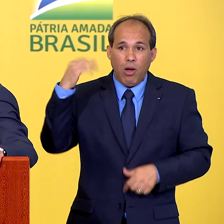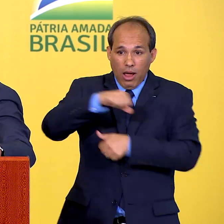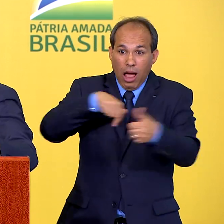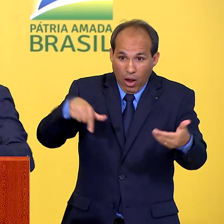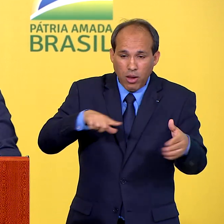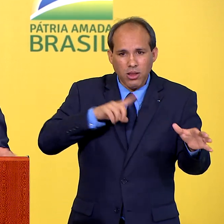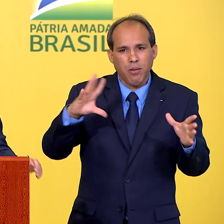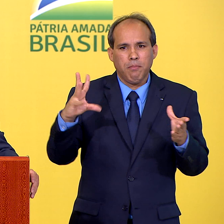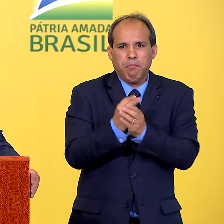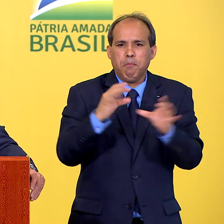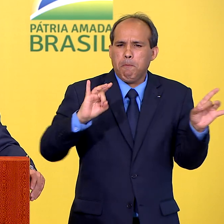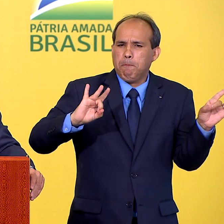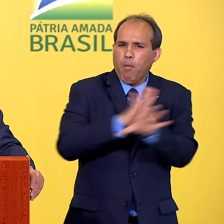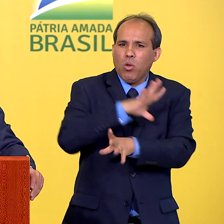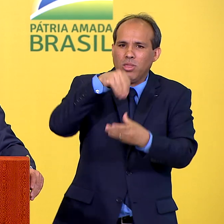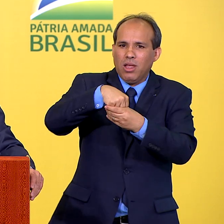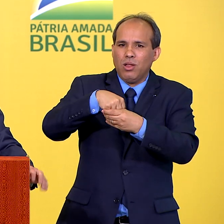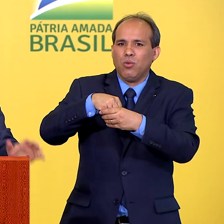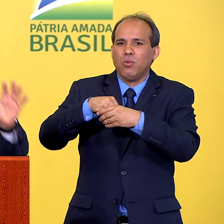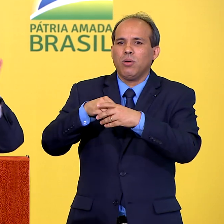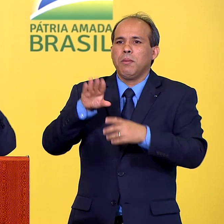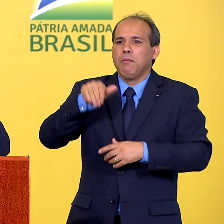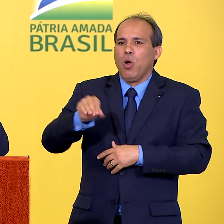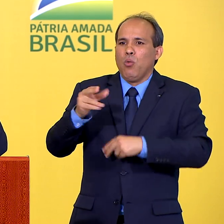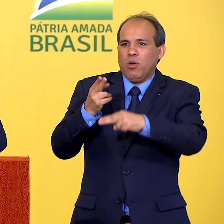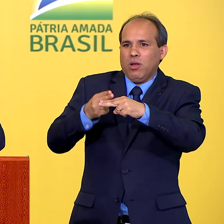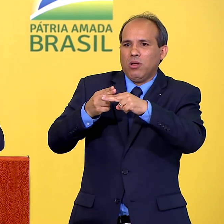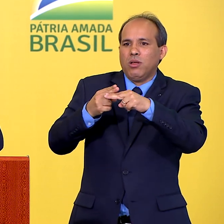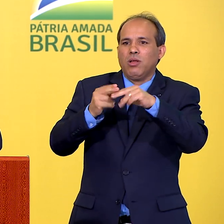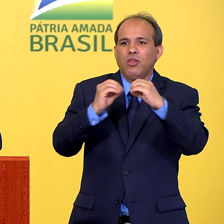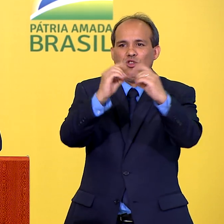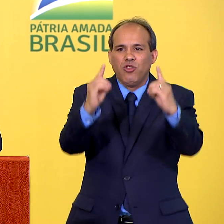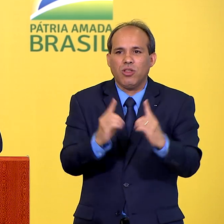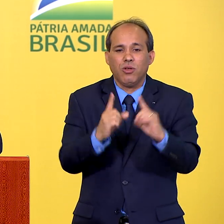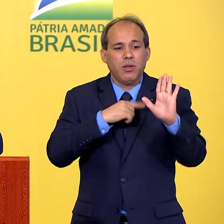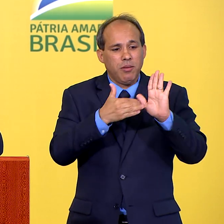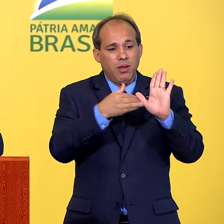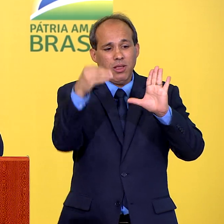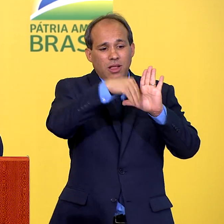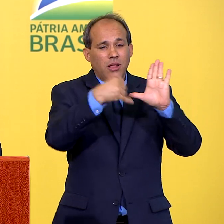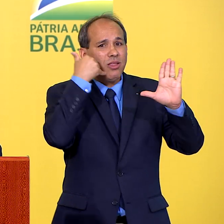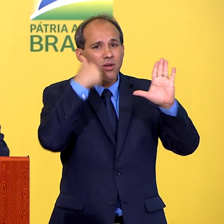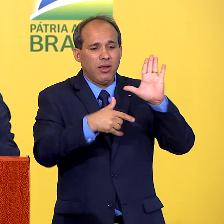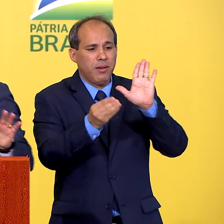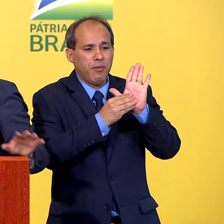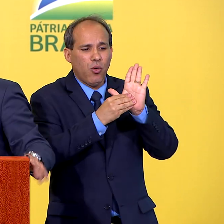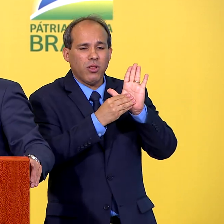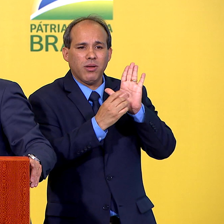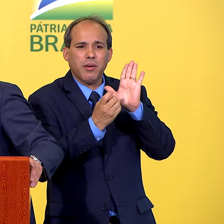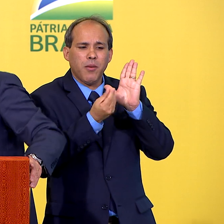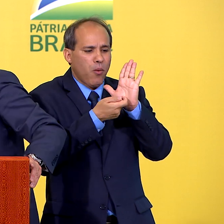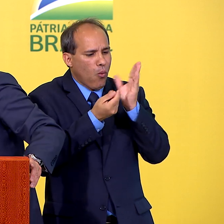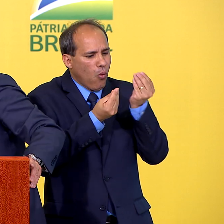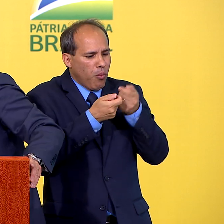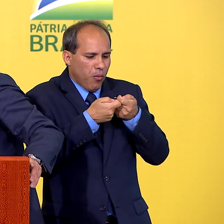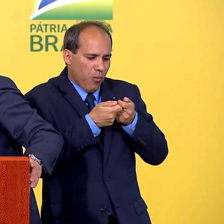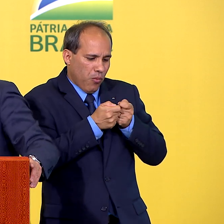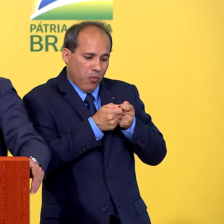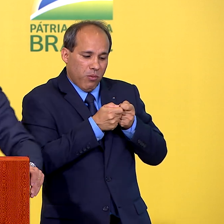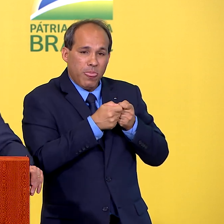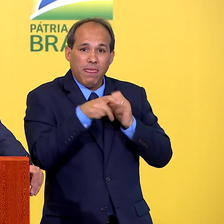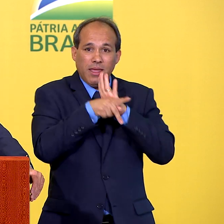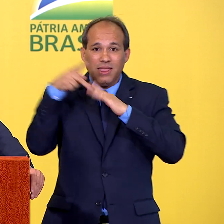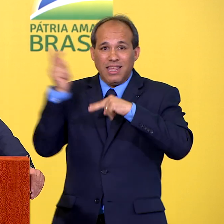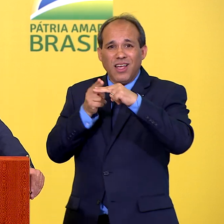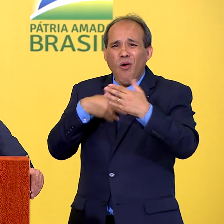Tem. E agora elas vão poder receber pelo aplicativo de celular da Caixa